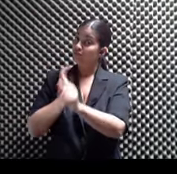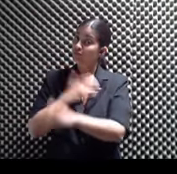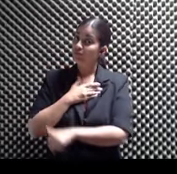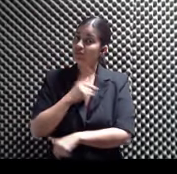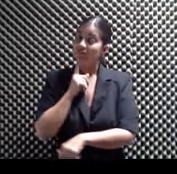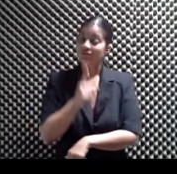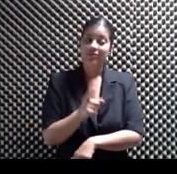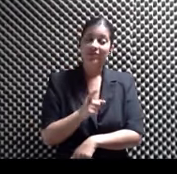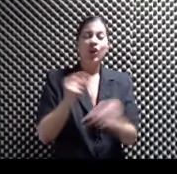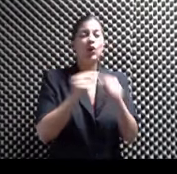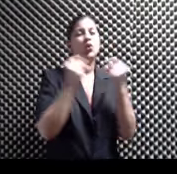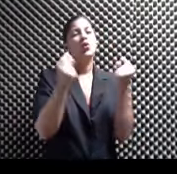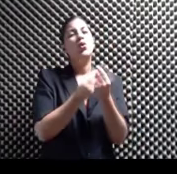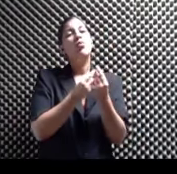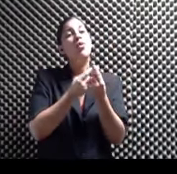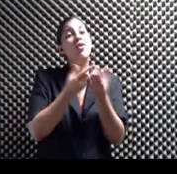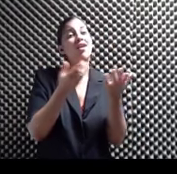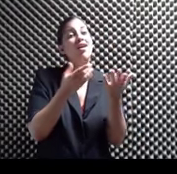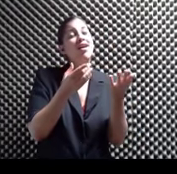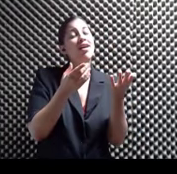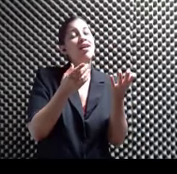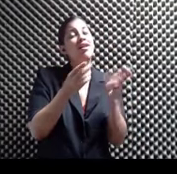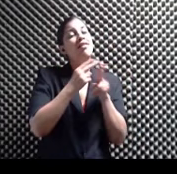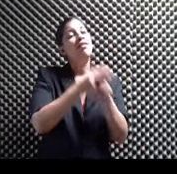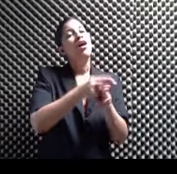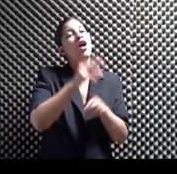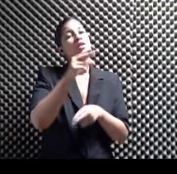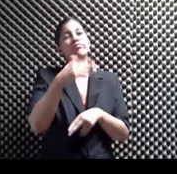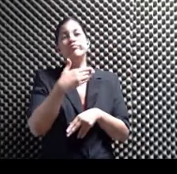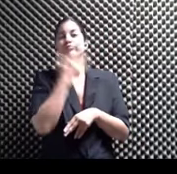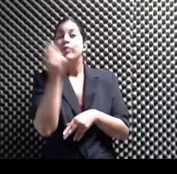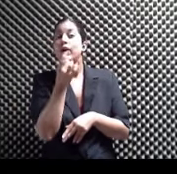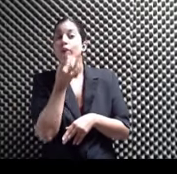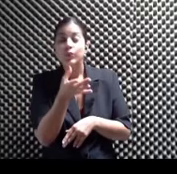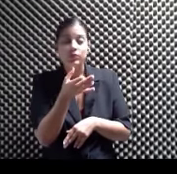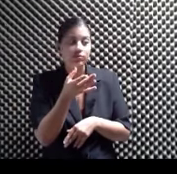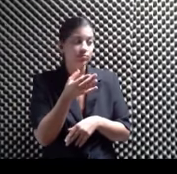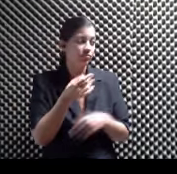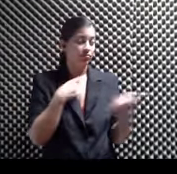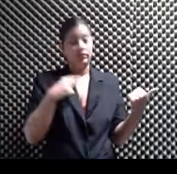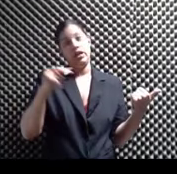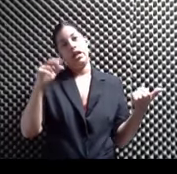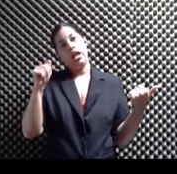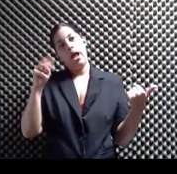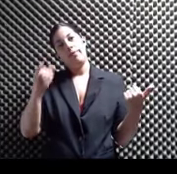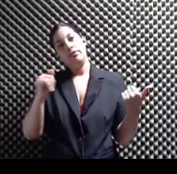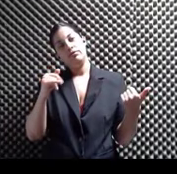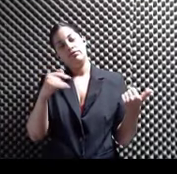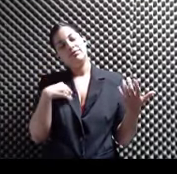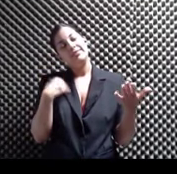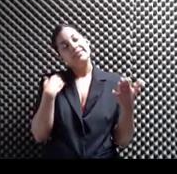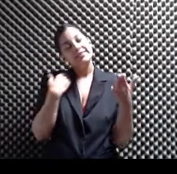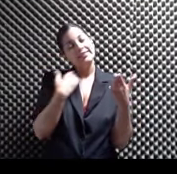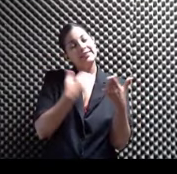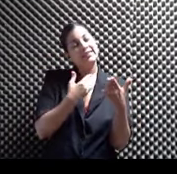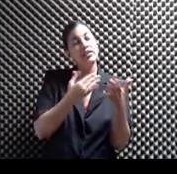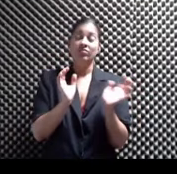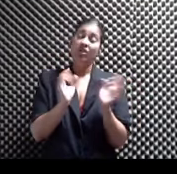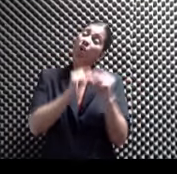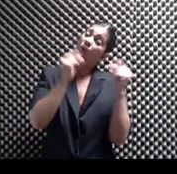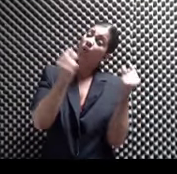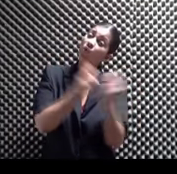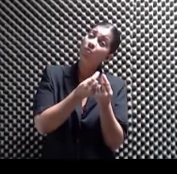en el grupo de Y No Había Luz. Y pues Nami, como se estaba acercando, ¿verdad? El grupo Y No